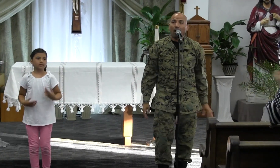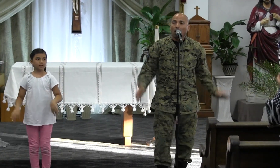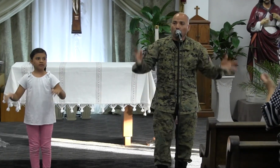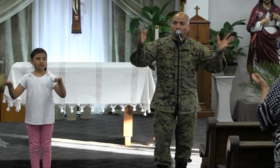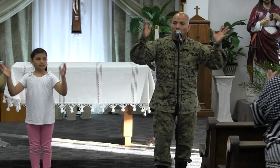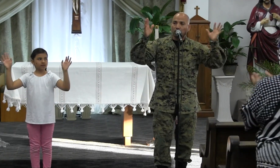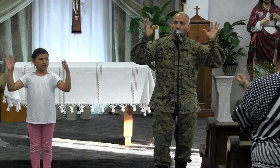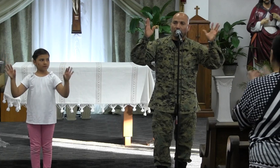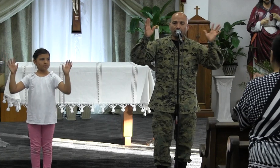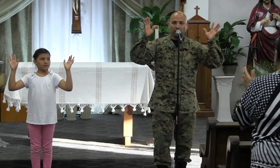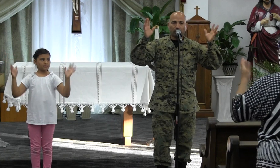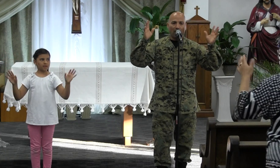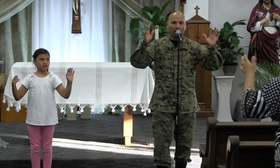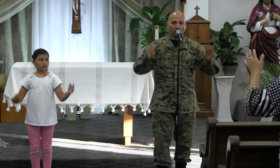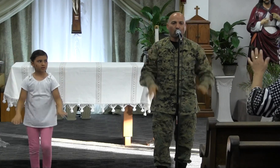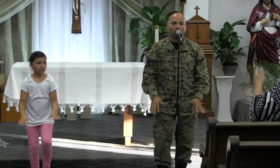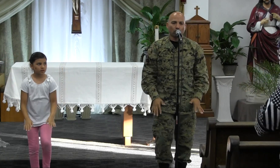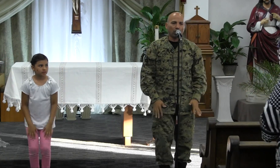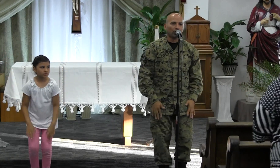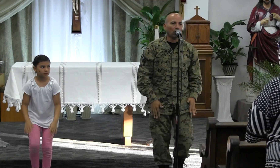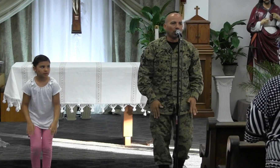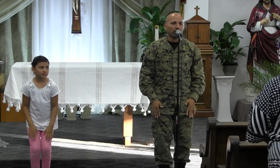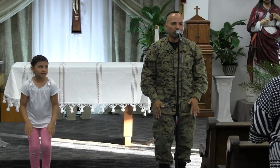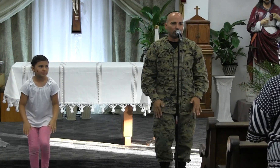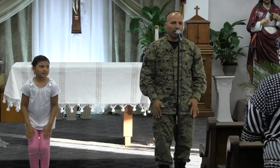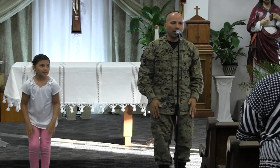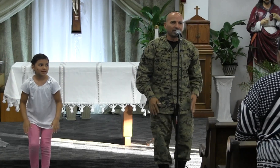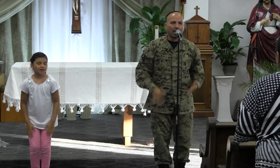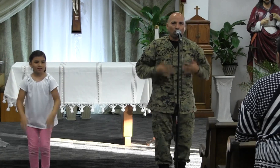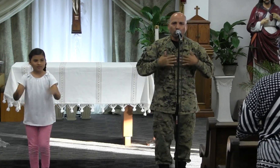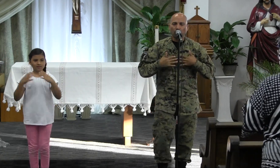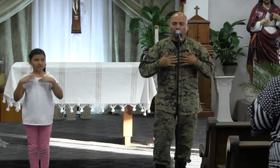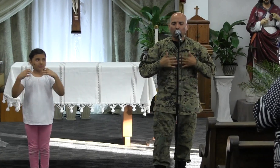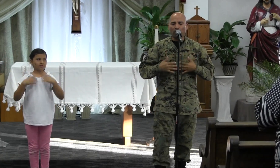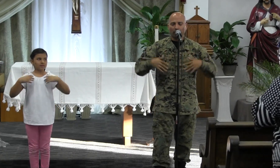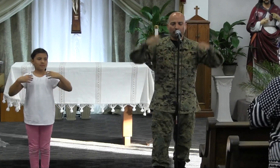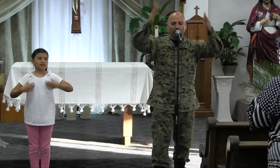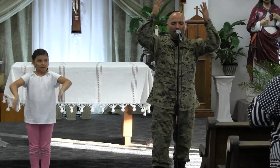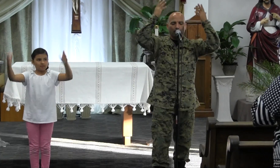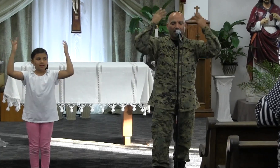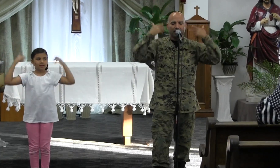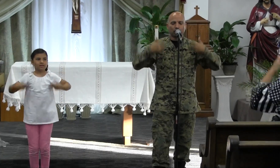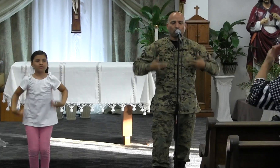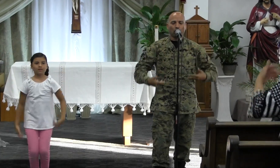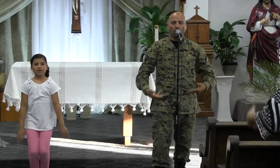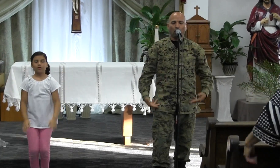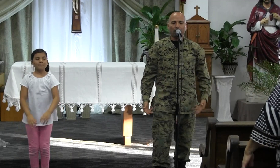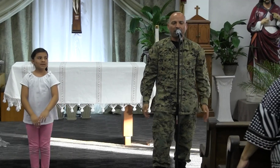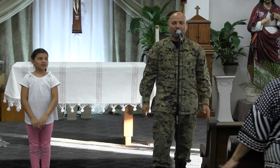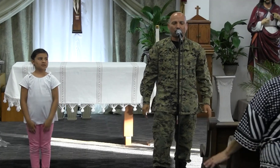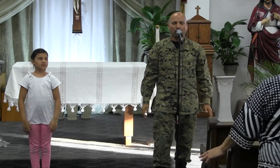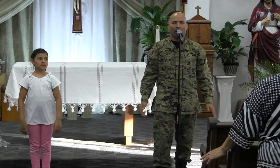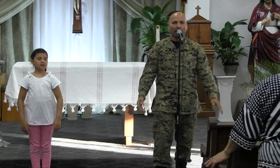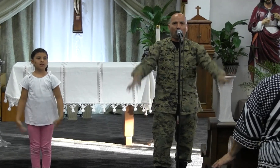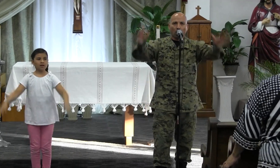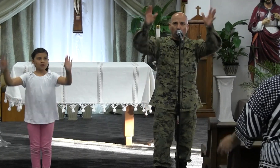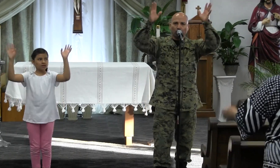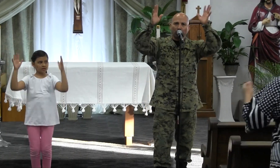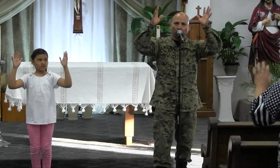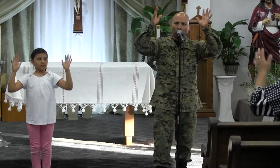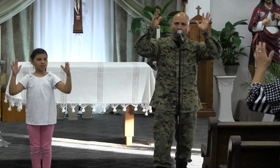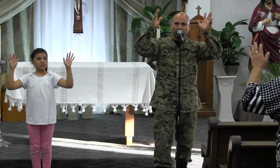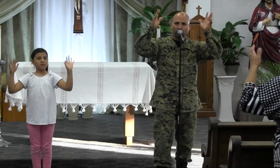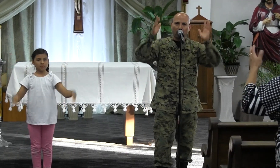Dios. Lo siento en mis manos, lo siento en mis pies, lo siento en mi alma y en todo mi ser.